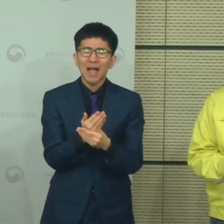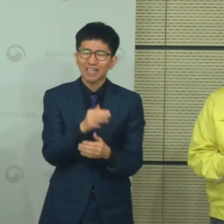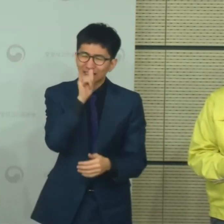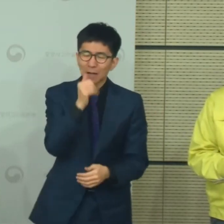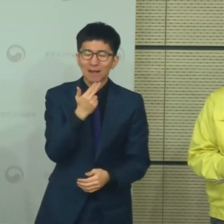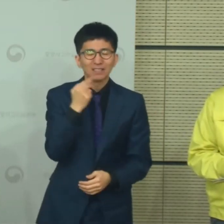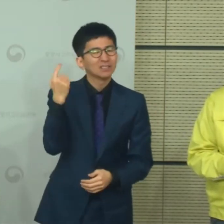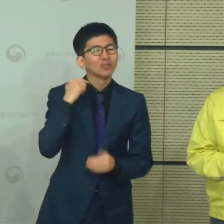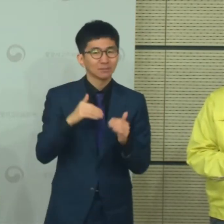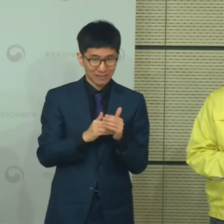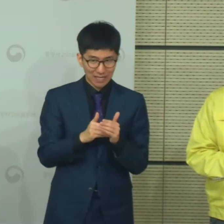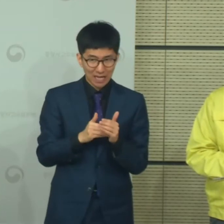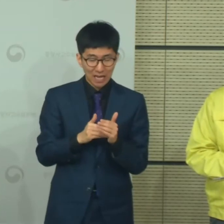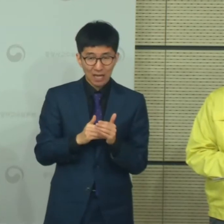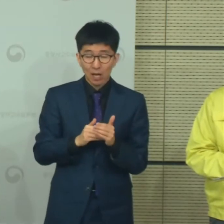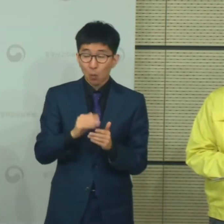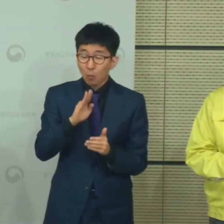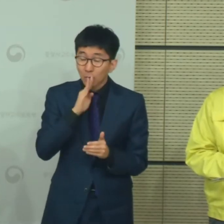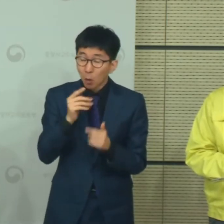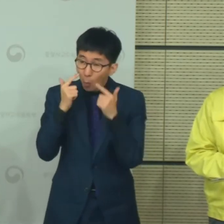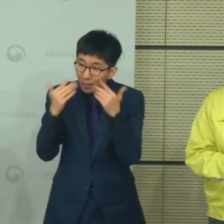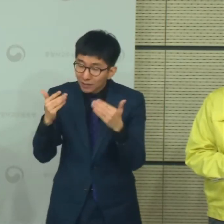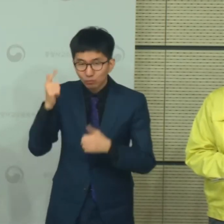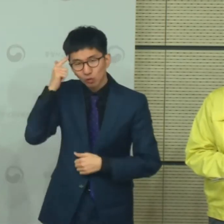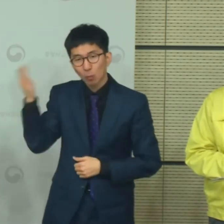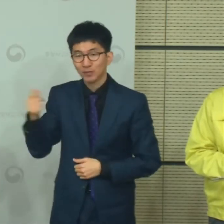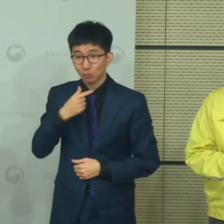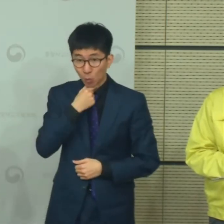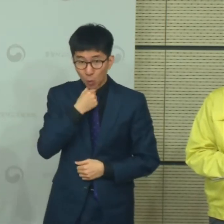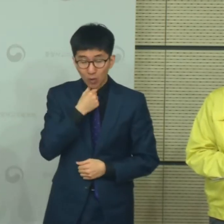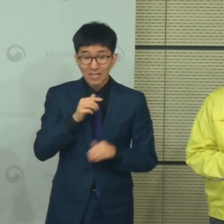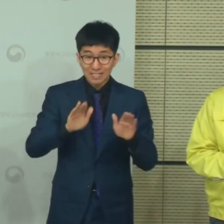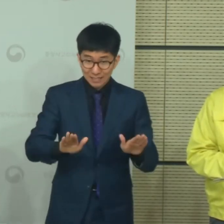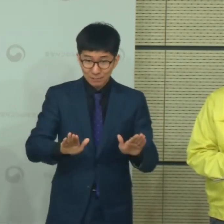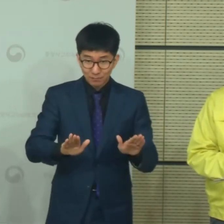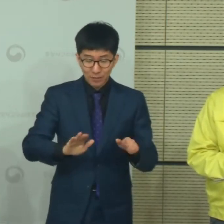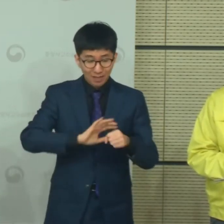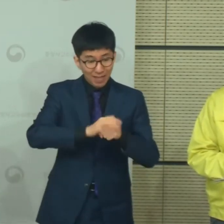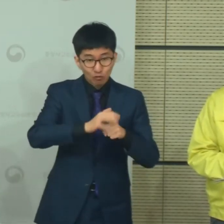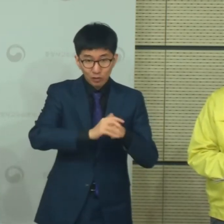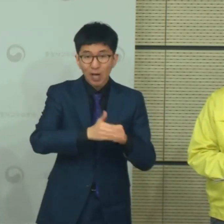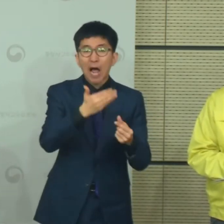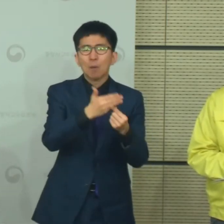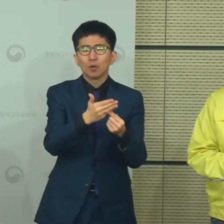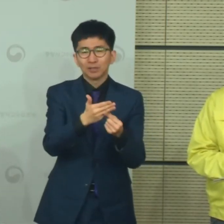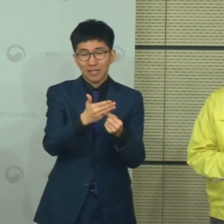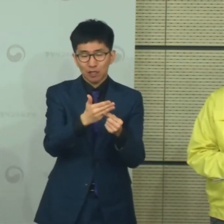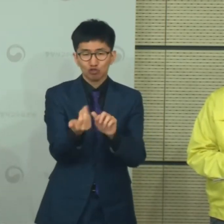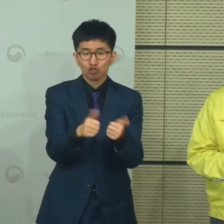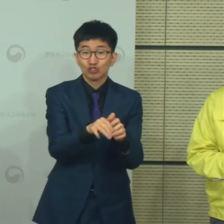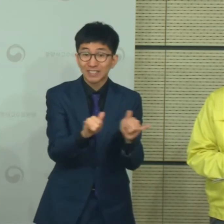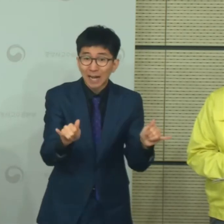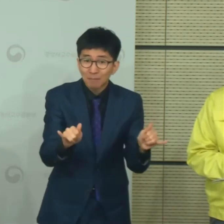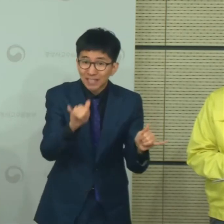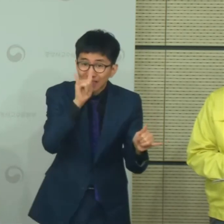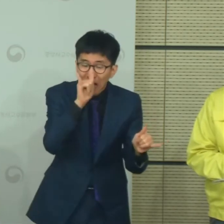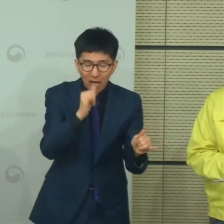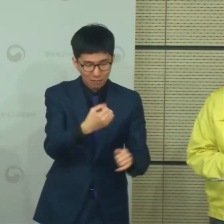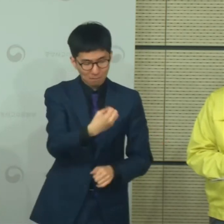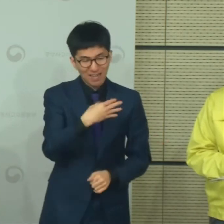대구 쪽에서 아홉 번째 사망자가 나왔다고 하는데 이것도 좀 확인 부탁드립니다. 네, 질문 세